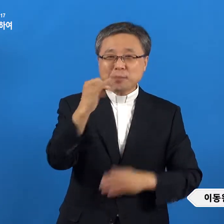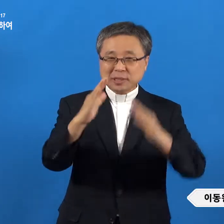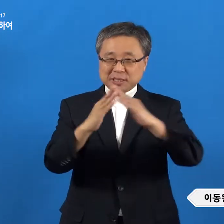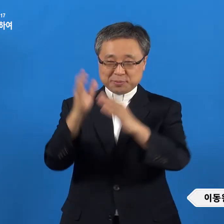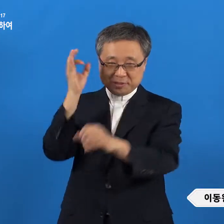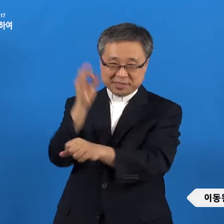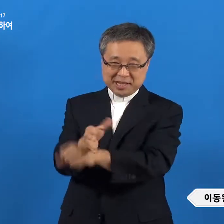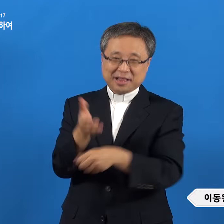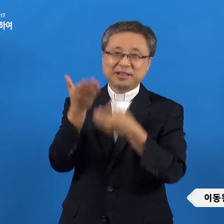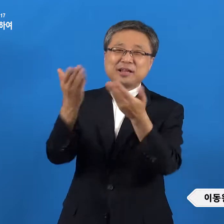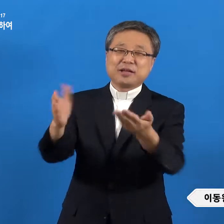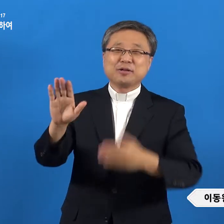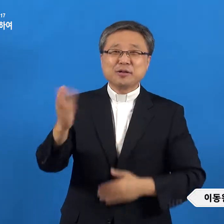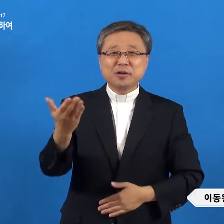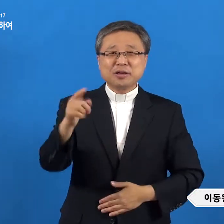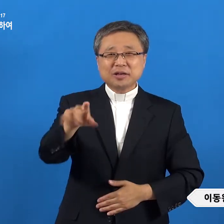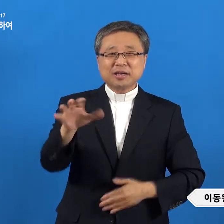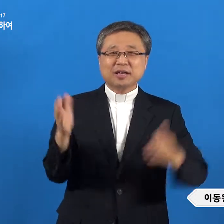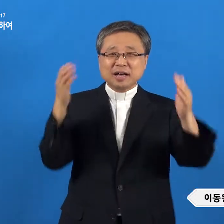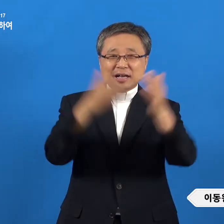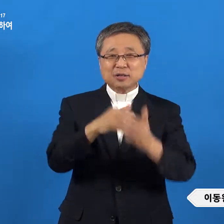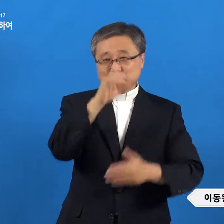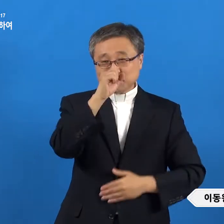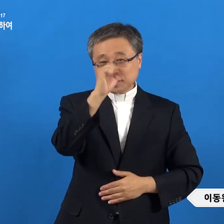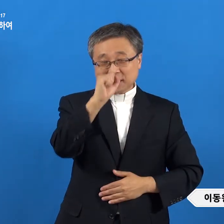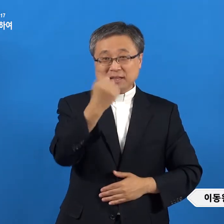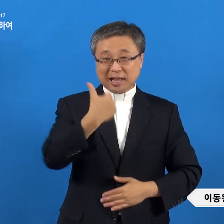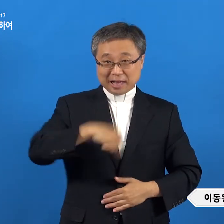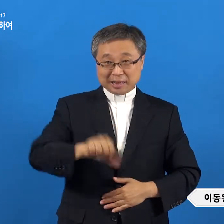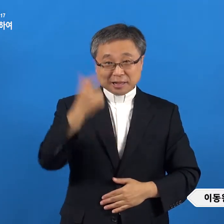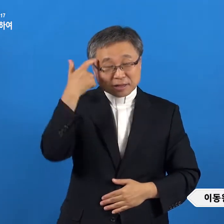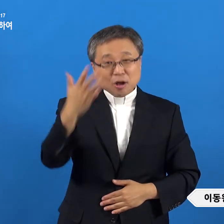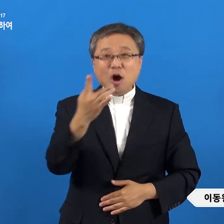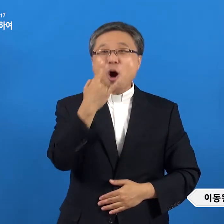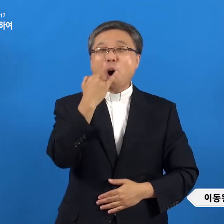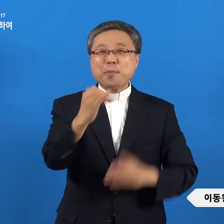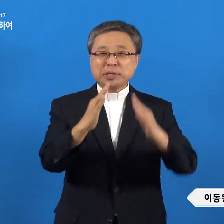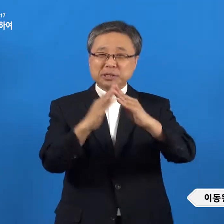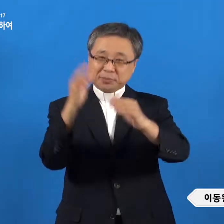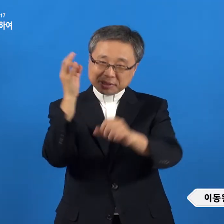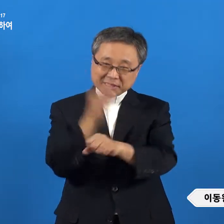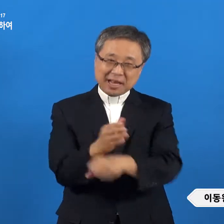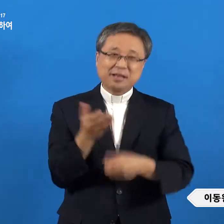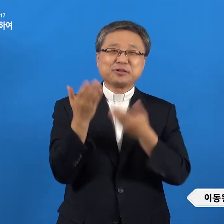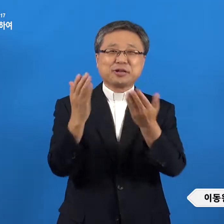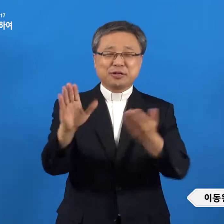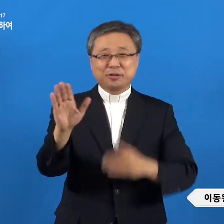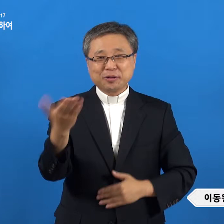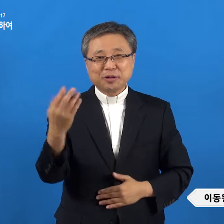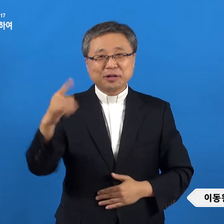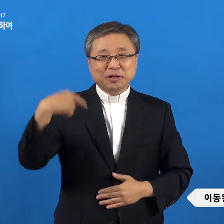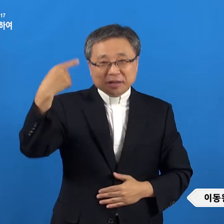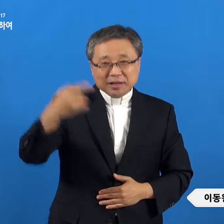사드려야지. 여기까지는 좋아요. 착한 아들이죠? 어머니 집 사드려야지. 네. 그 다음에는 나도 집